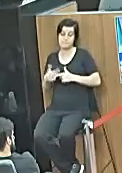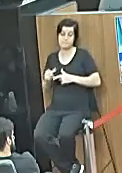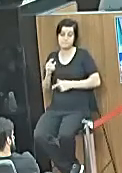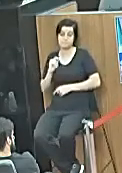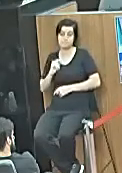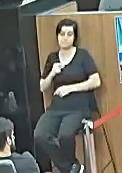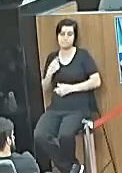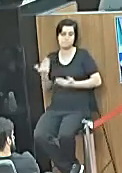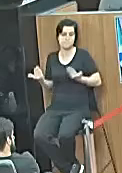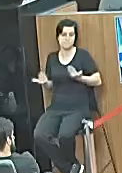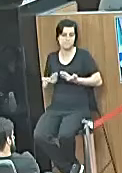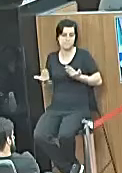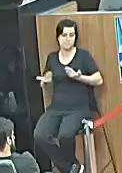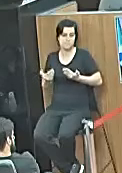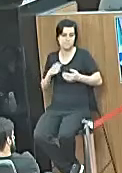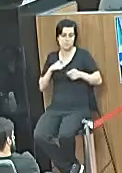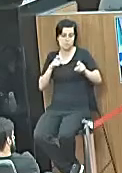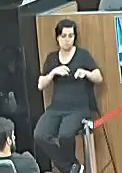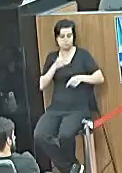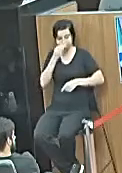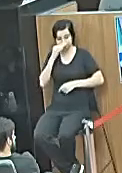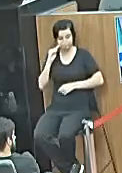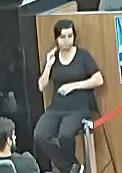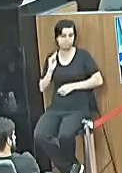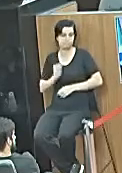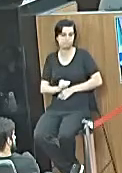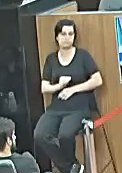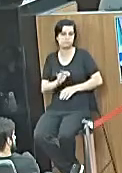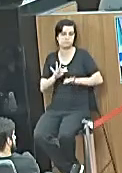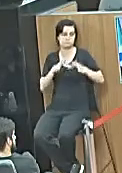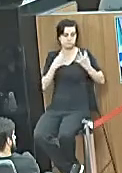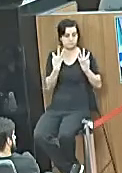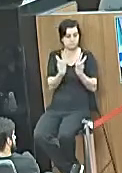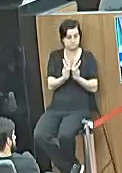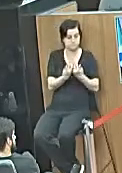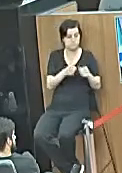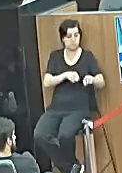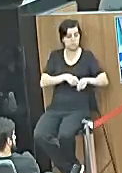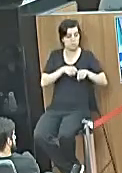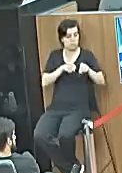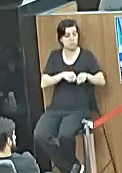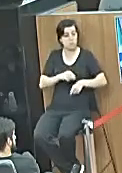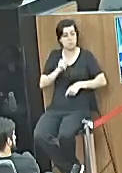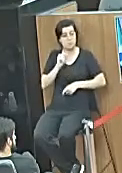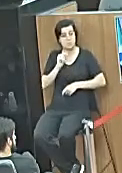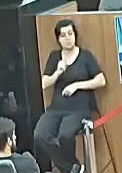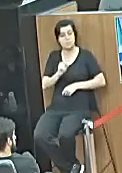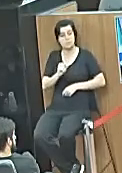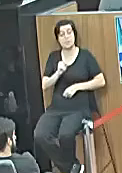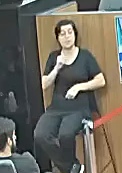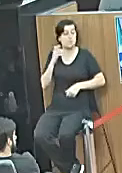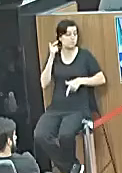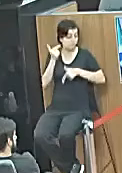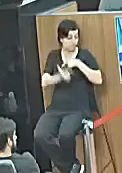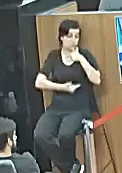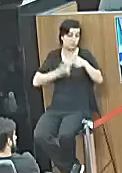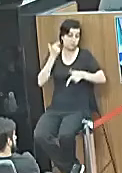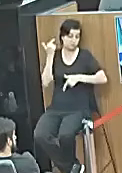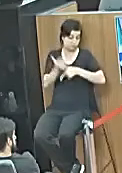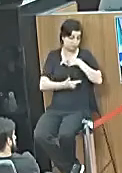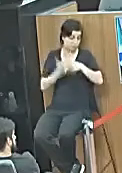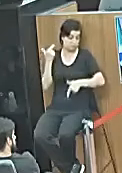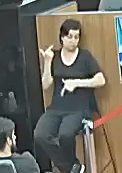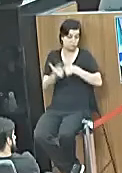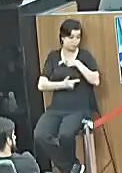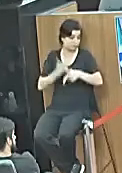que hoje nós temos um campo sucateado e agricultores familiares cada dia mais heróicos em produzir nas